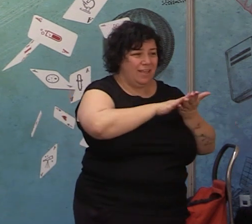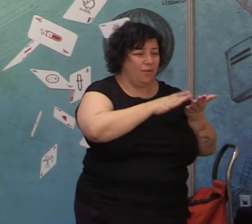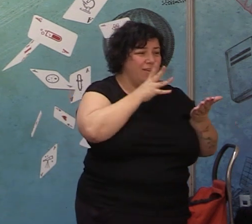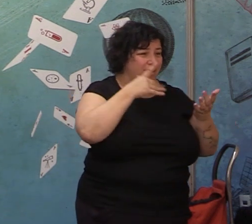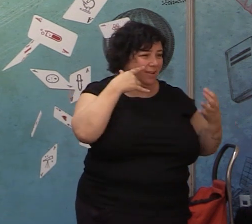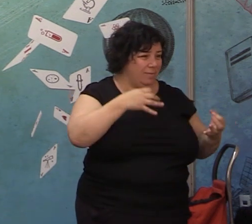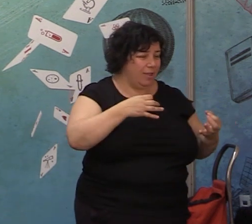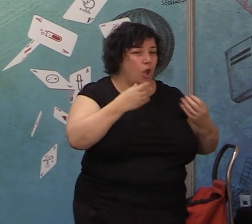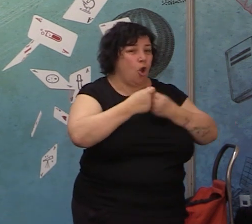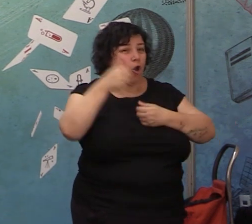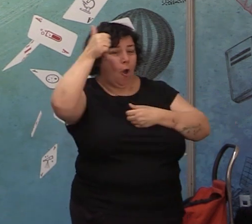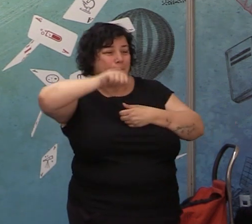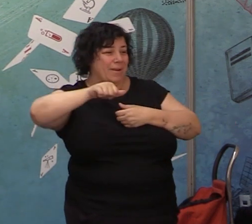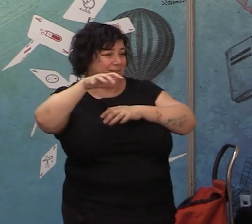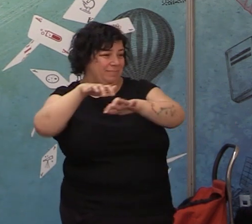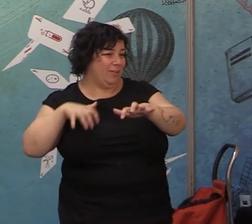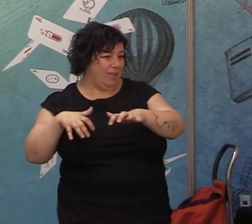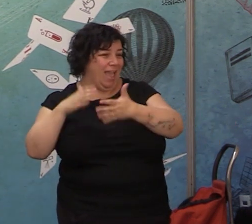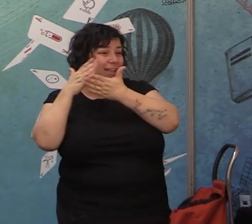En estudios con hombres.